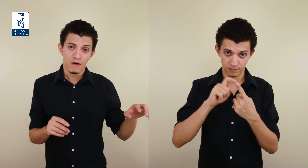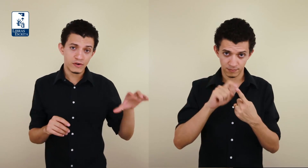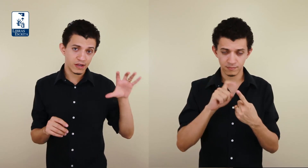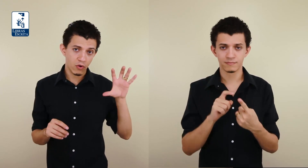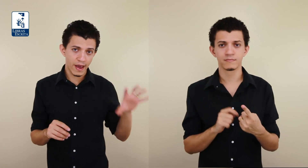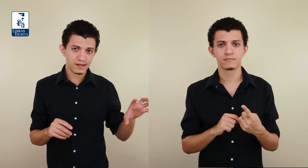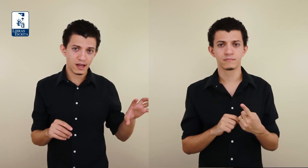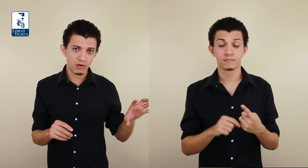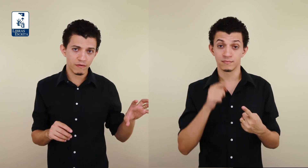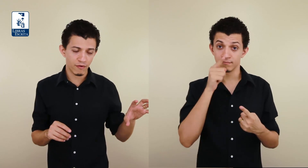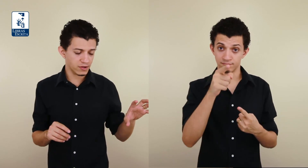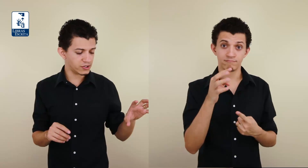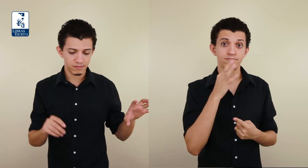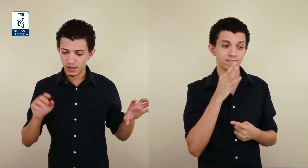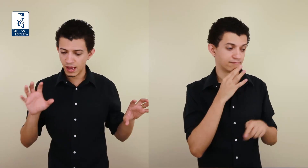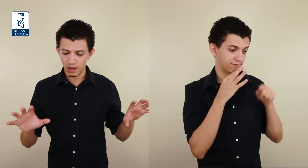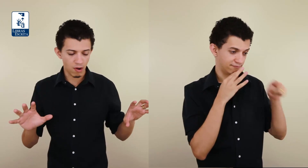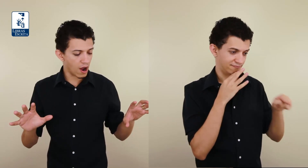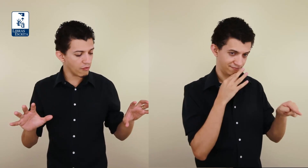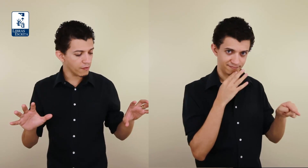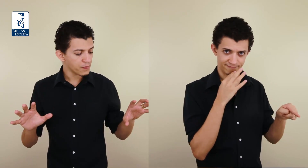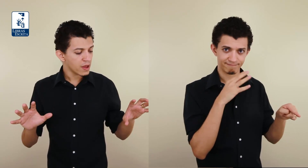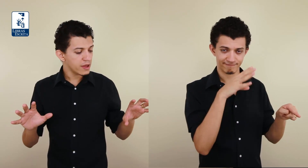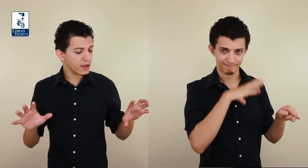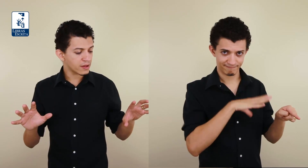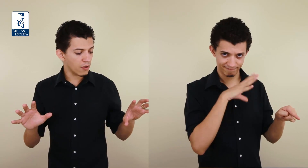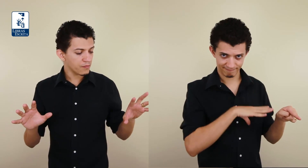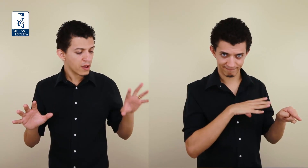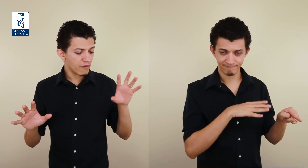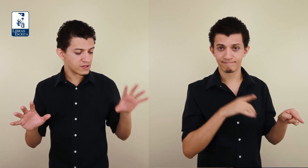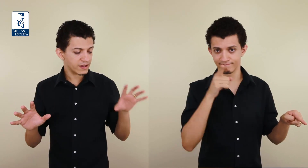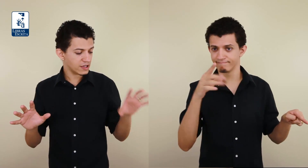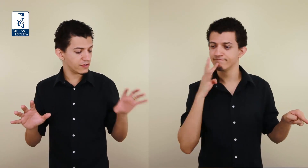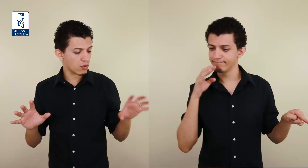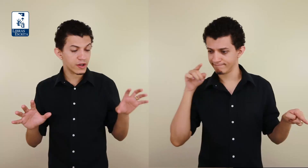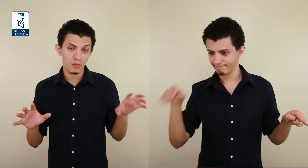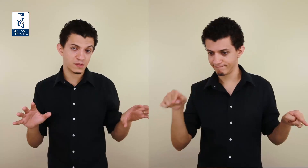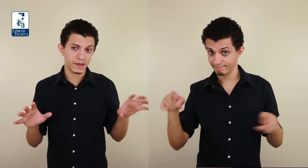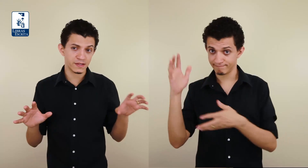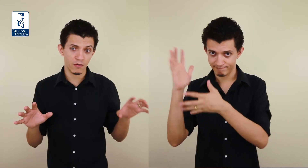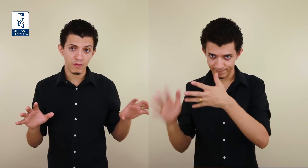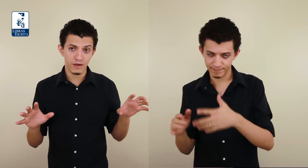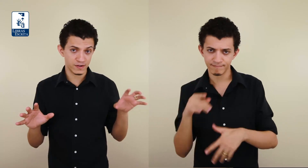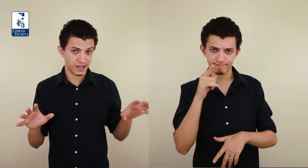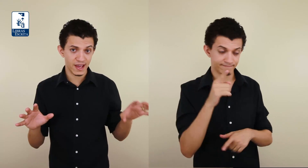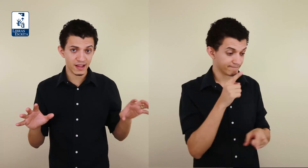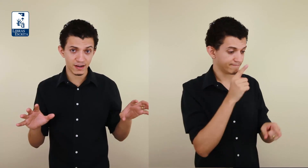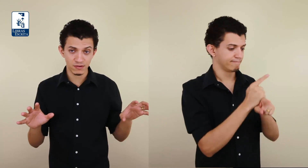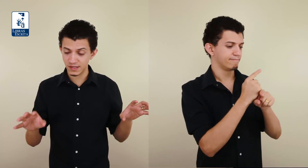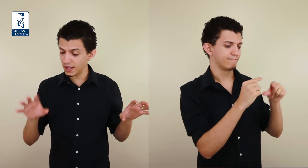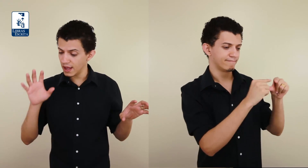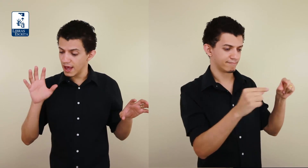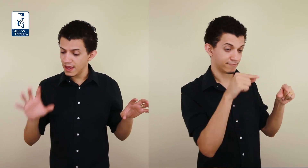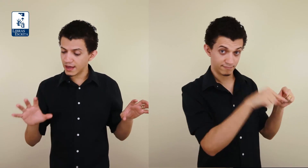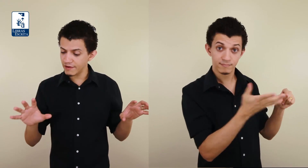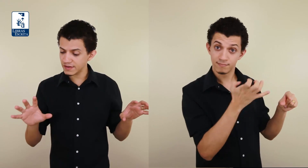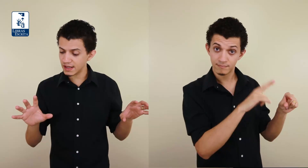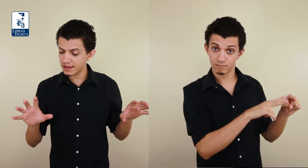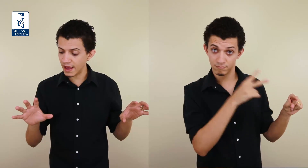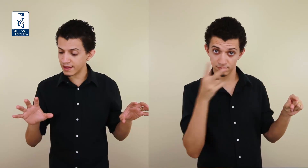você conhece a língua fonte e a língua alvo, e então você identificou aqui uma expressão que você quer traduzir, e aqui você tem